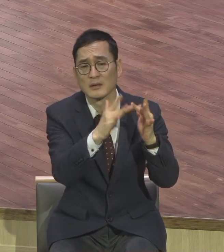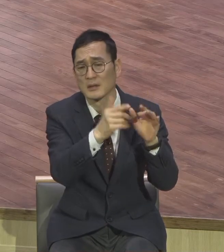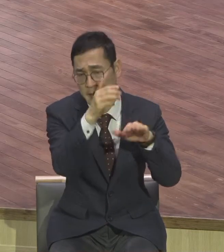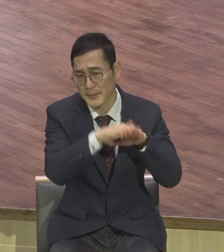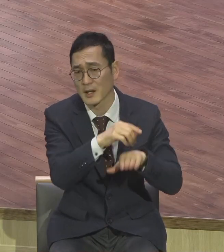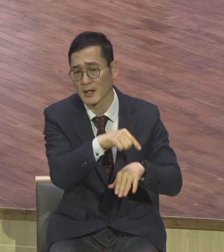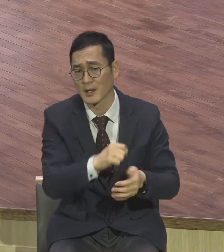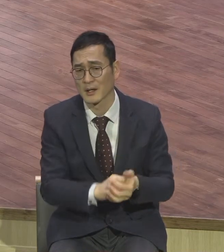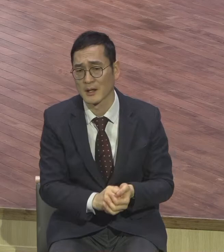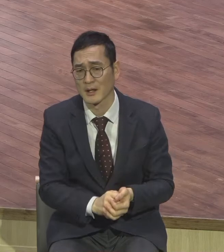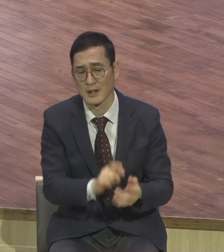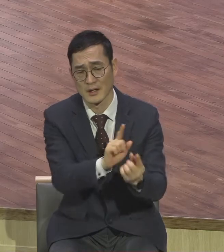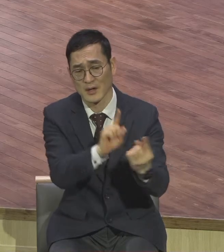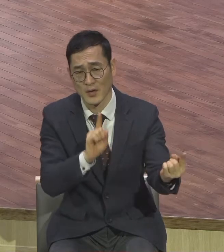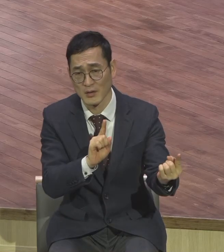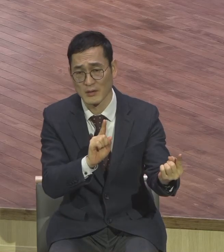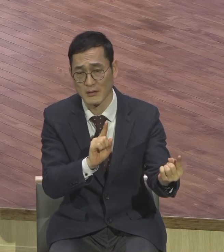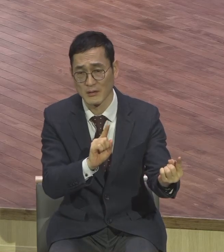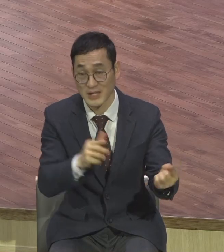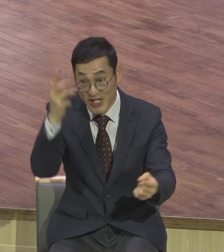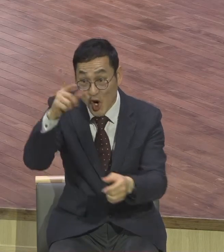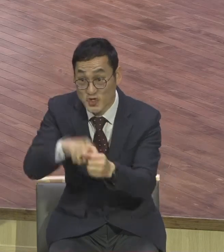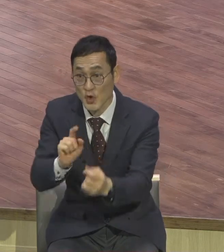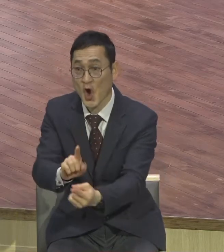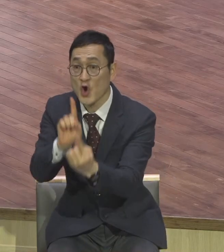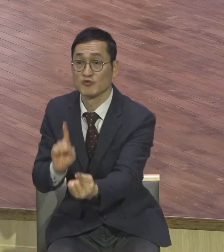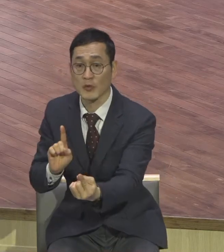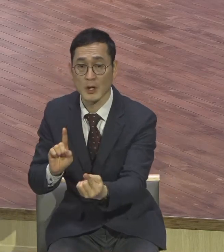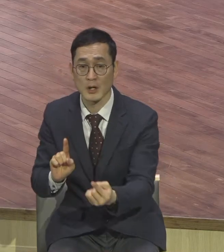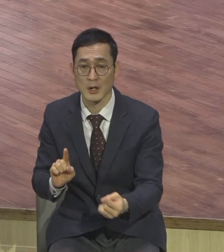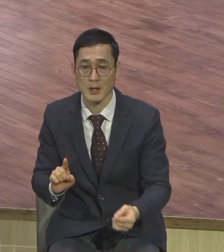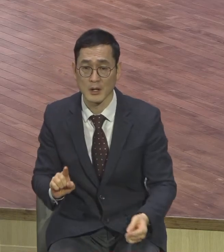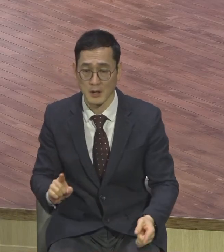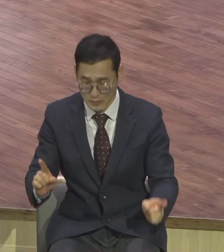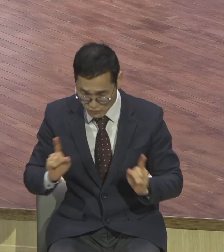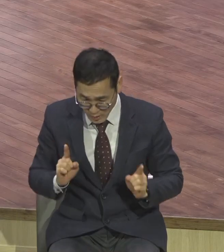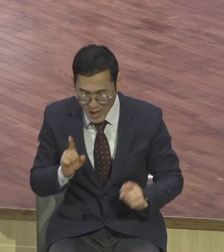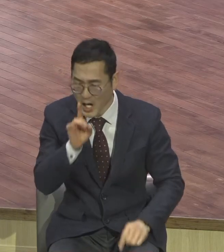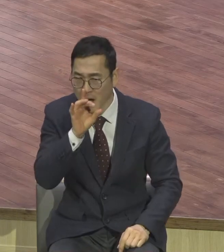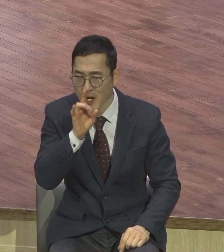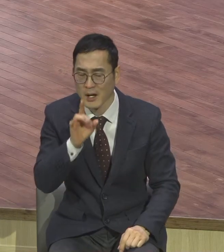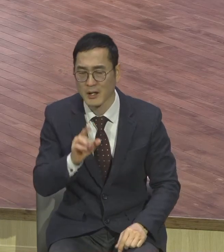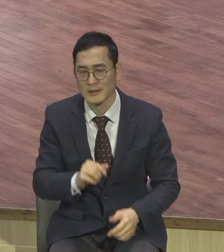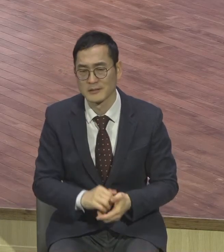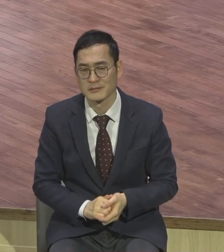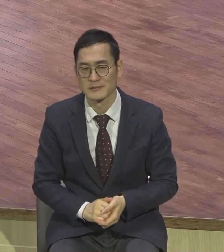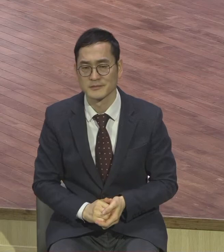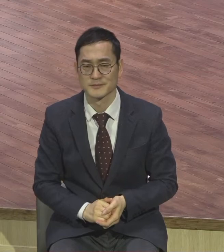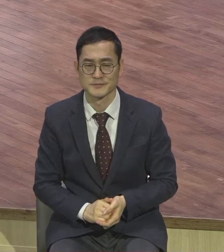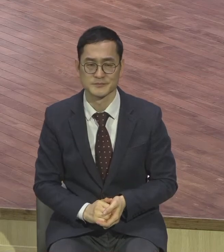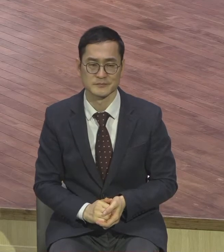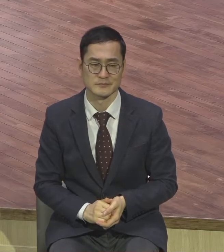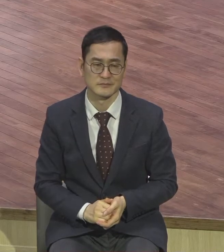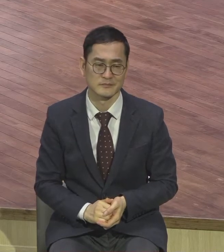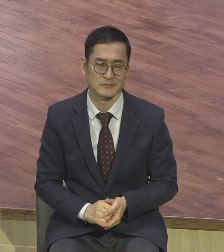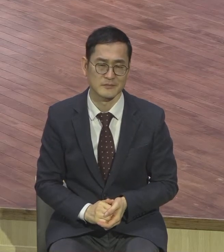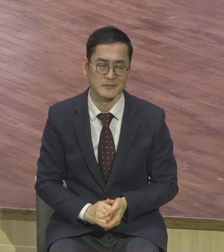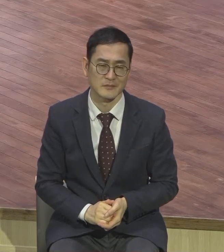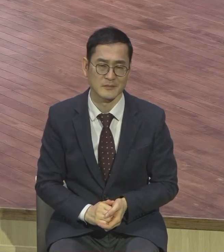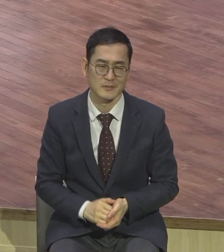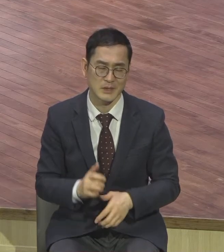거리두기가 영적으로 거리두기 여기 익숙해 가고 있다는 것이 문제입니다. 석관할 때 체질화되려고 한다